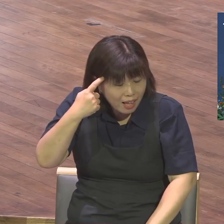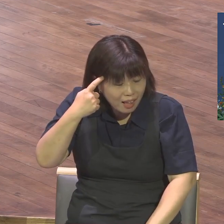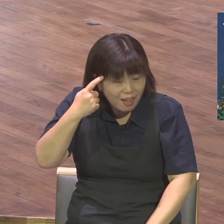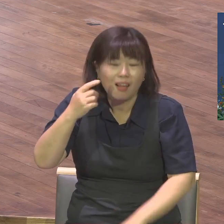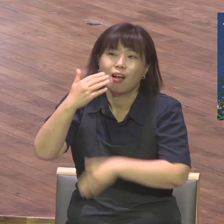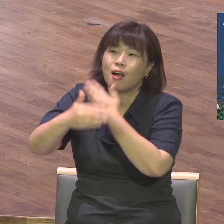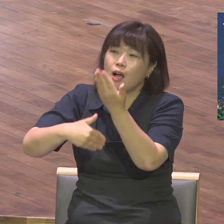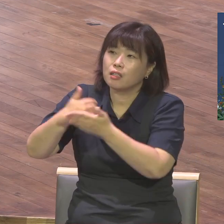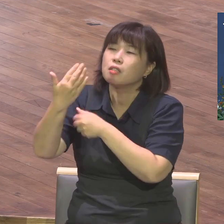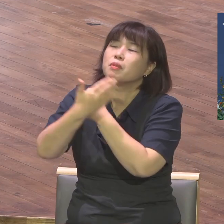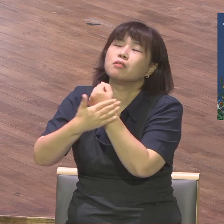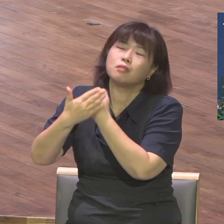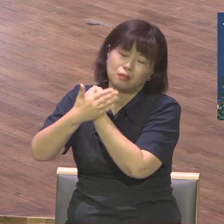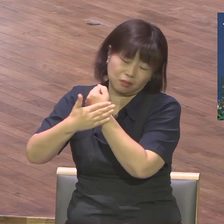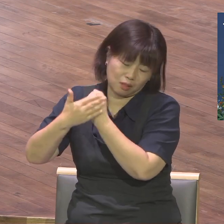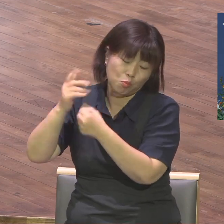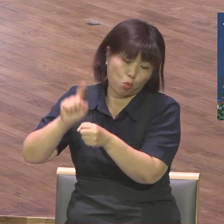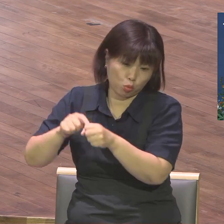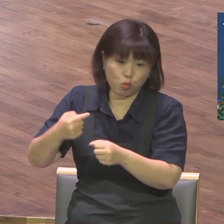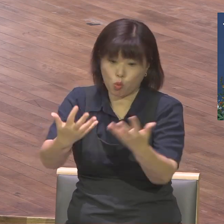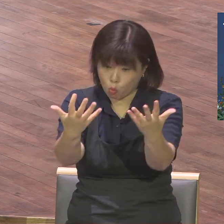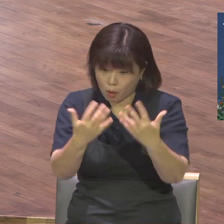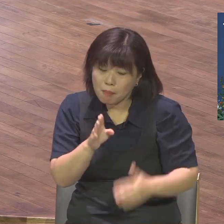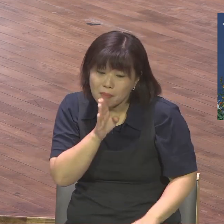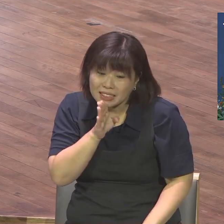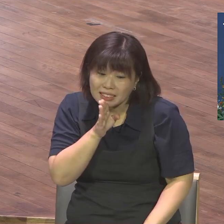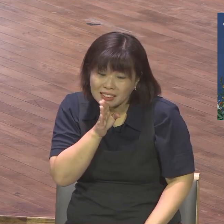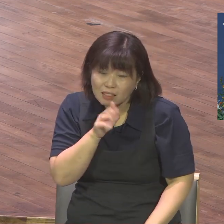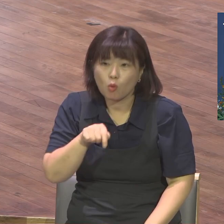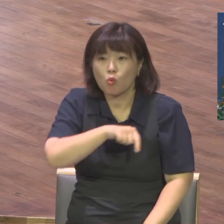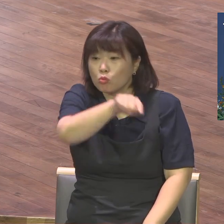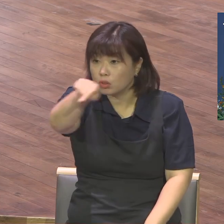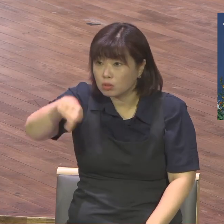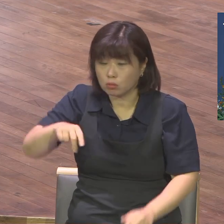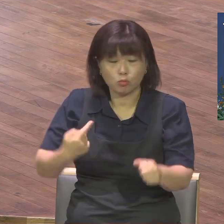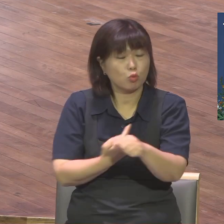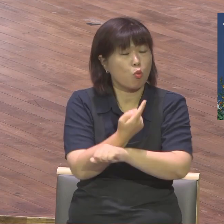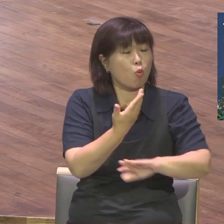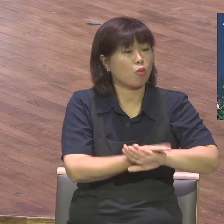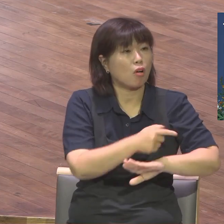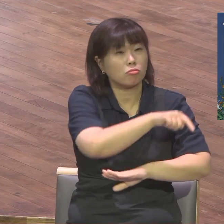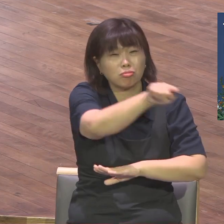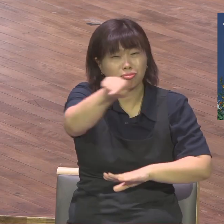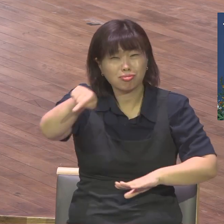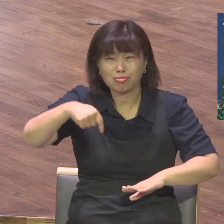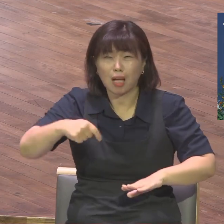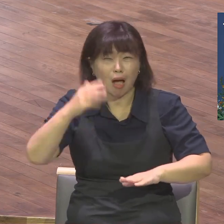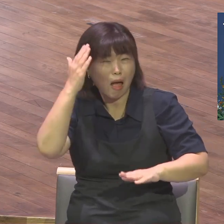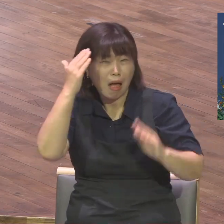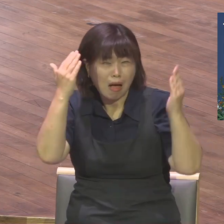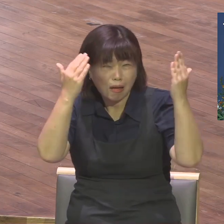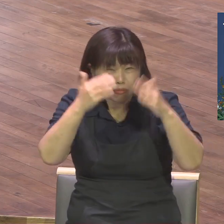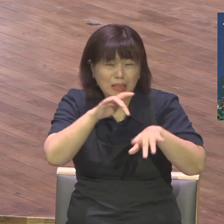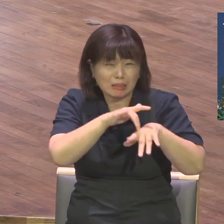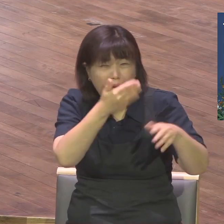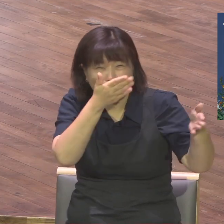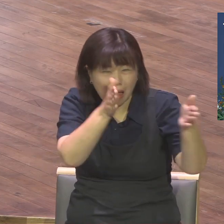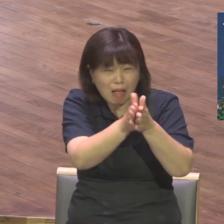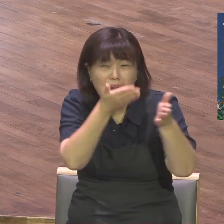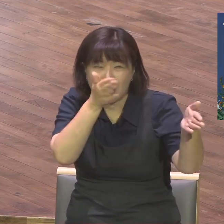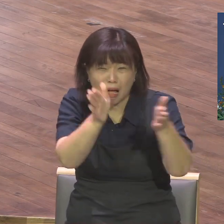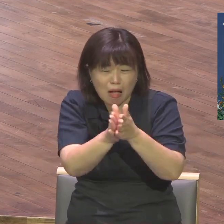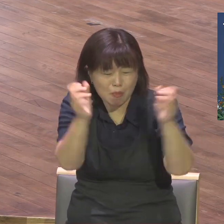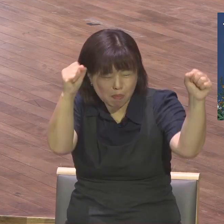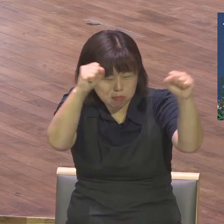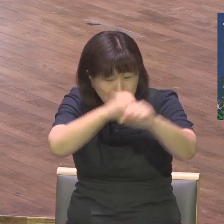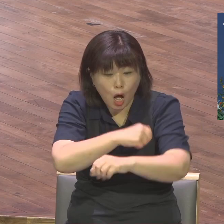언약을 붙잡은 거루터기, 남은 자들이 있기 때문에 뭐요? 결국 소망이 있다는 겁니다. 여러분 때문에 이 나라에 소망이